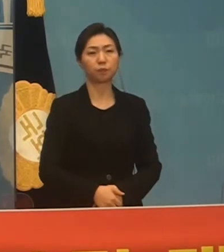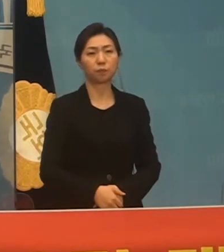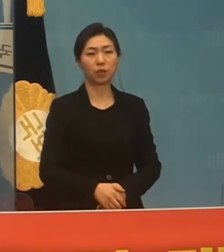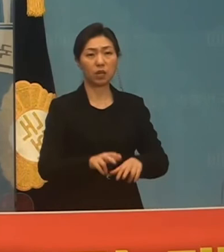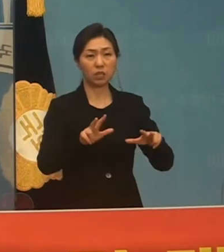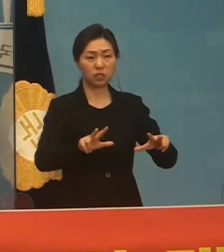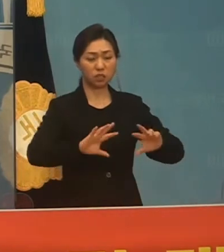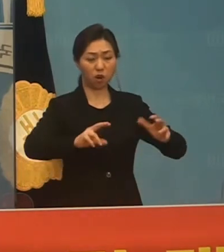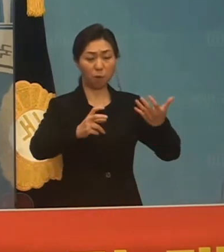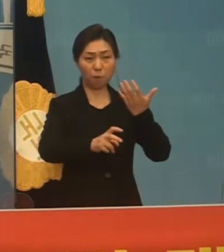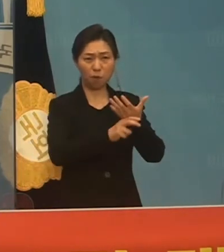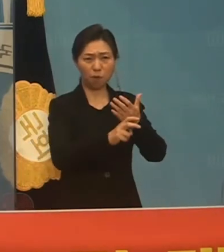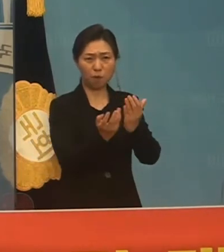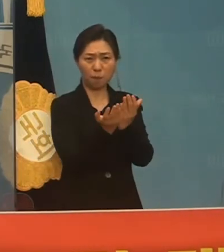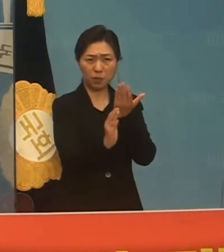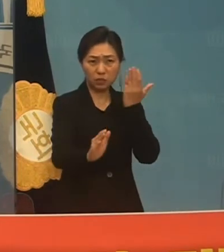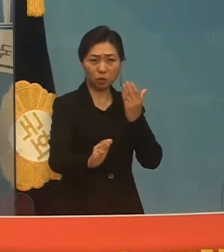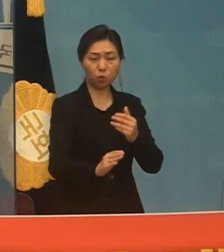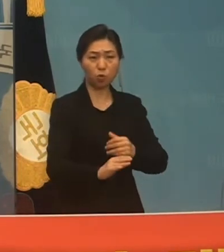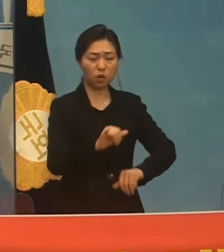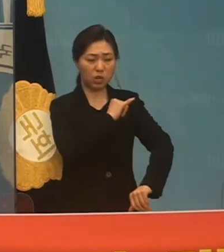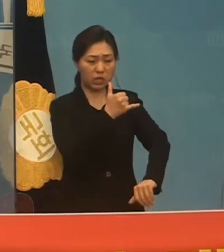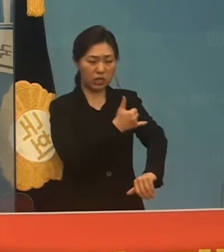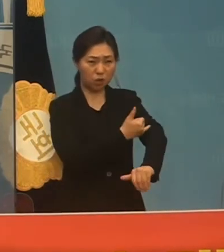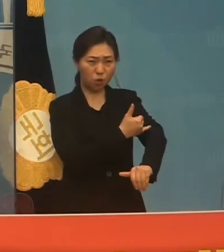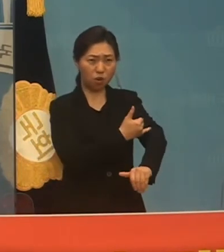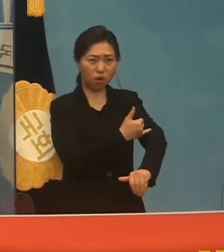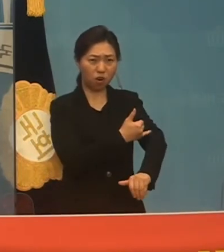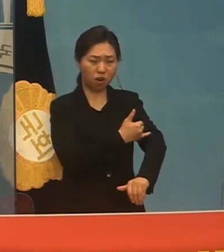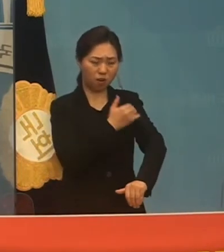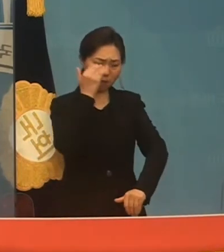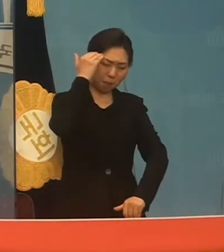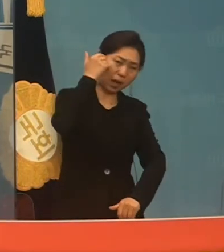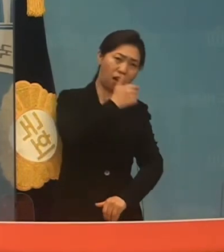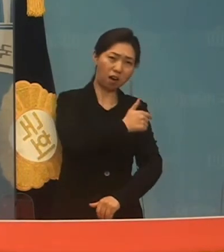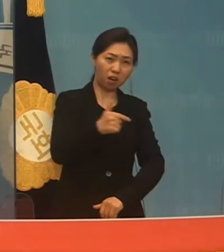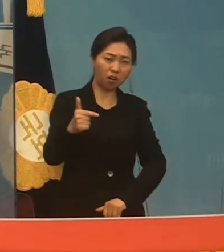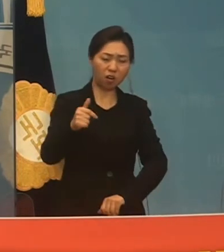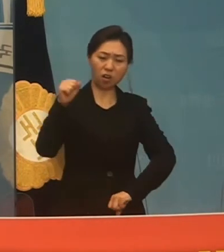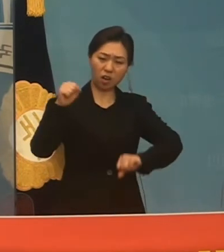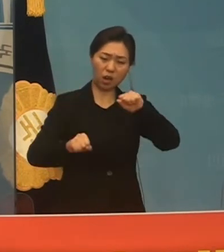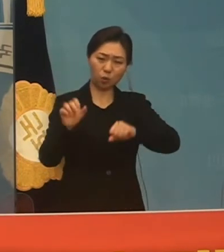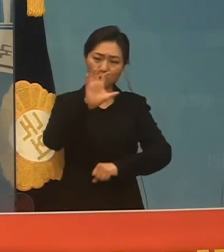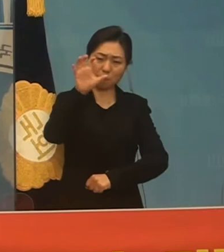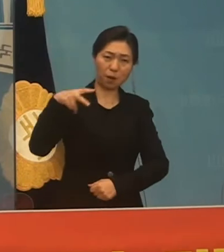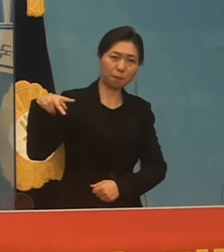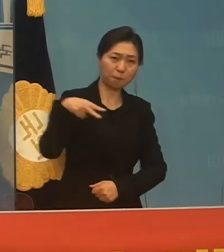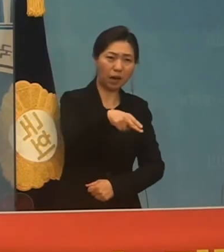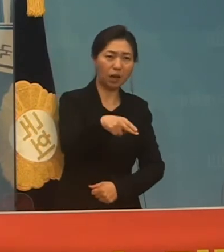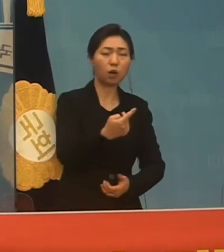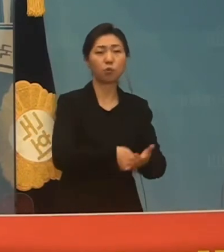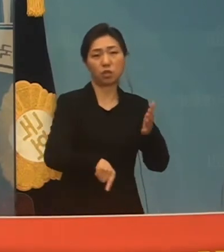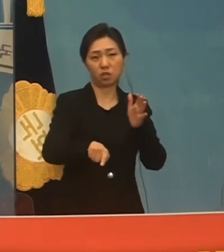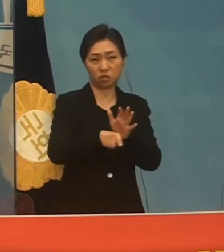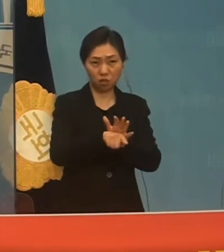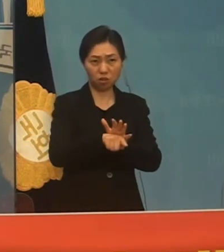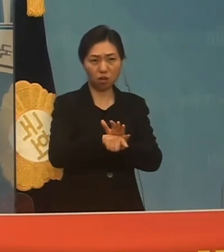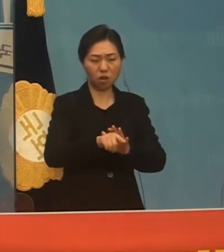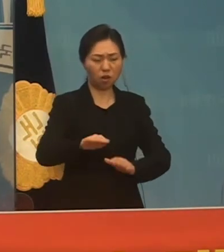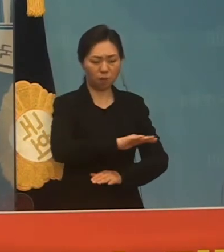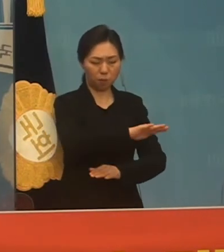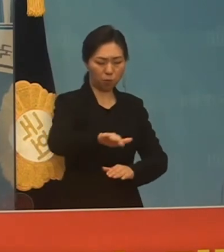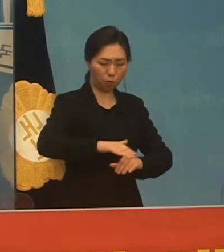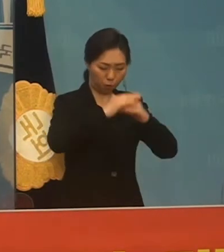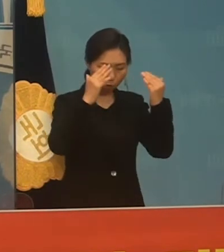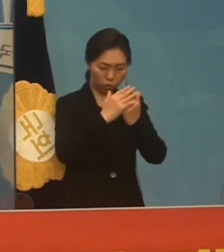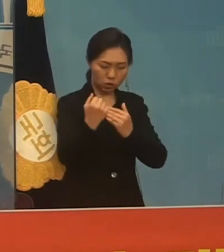이러한 반헌법적이고 반인권적인 작태가 더 이상 되풀이되지 않도록 모든 힘을 모아 반드시